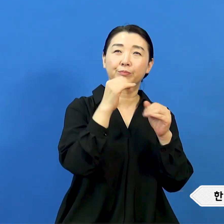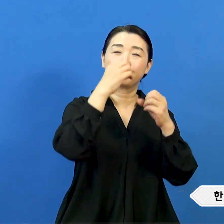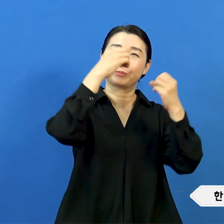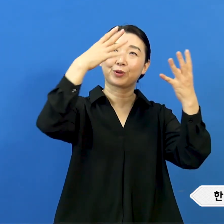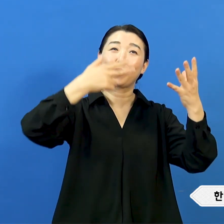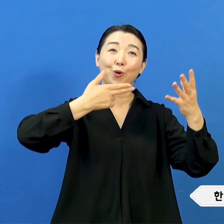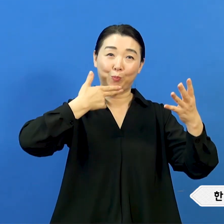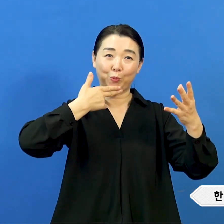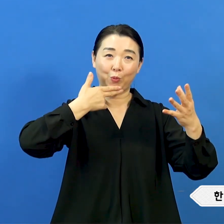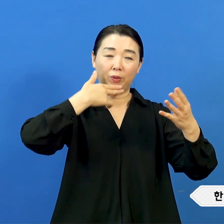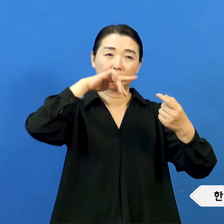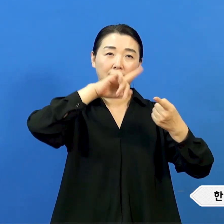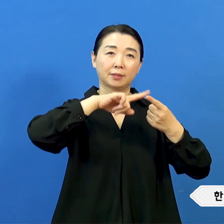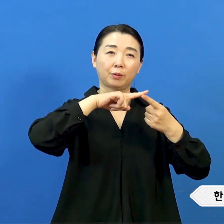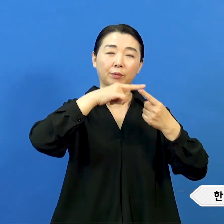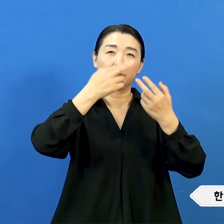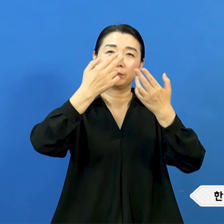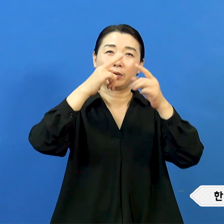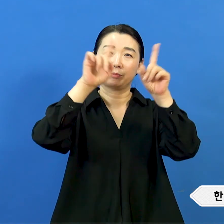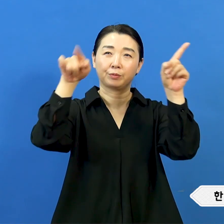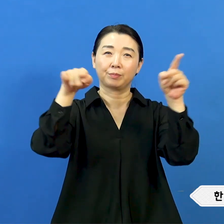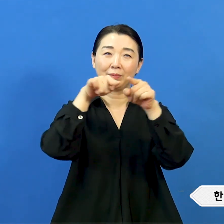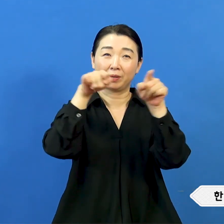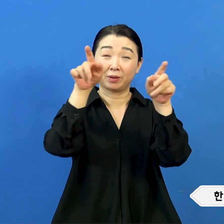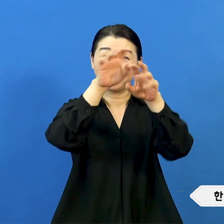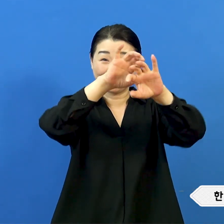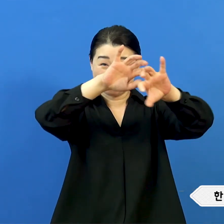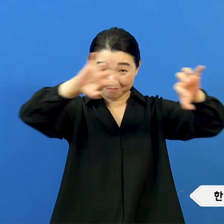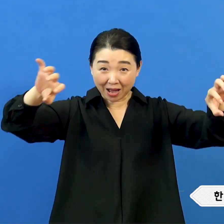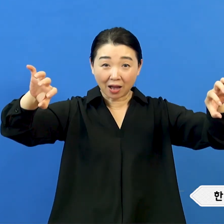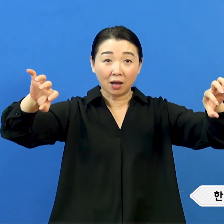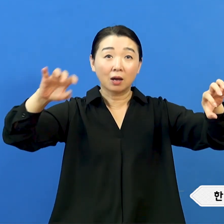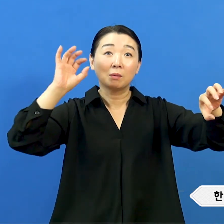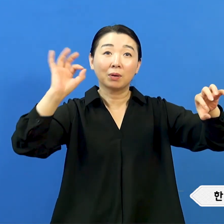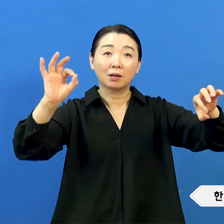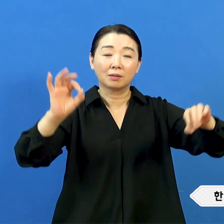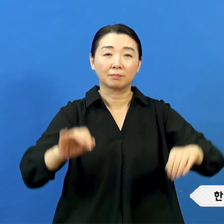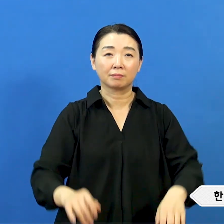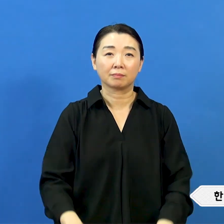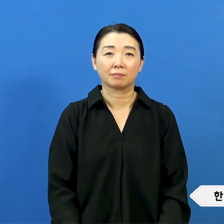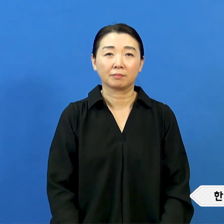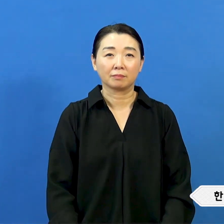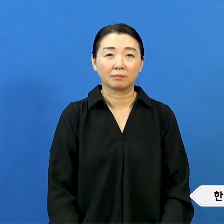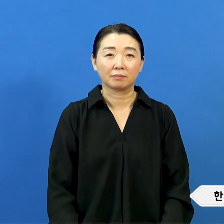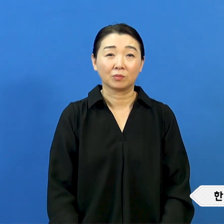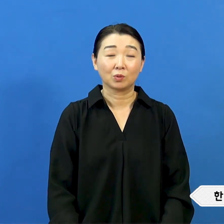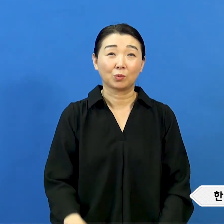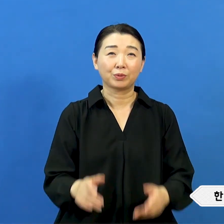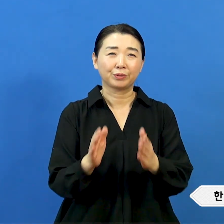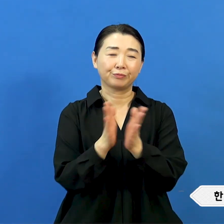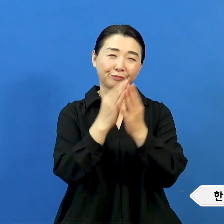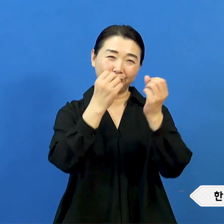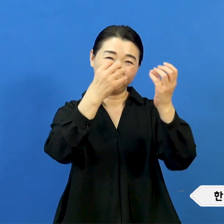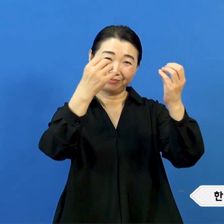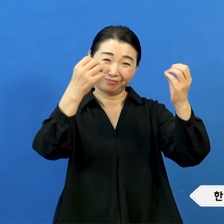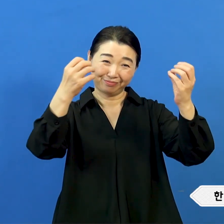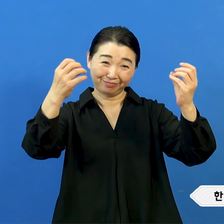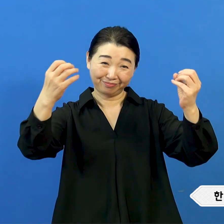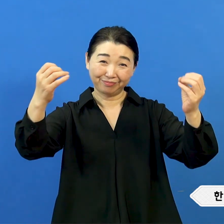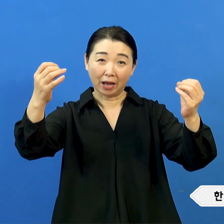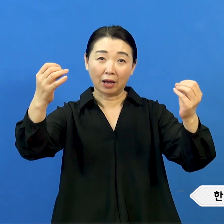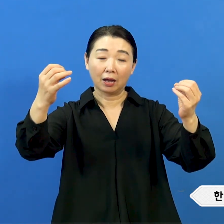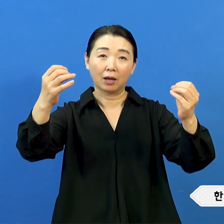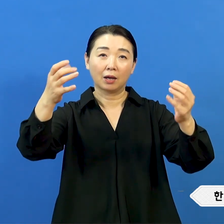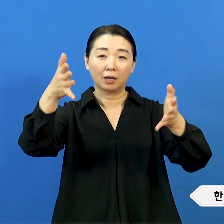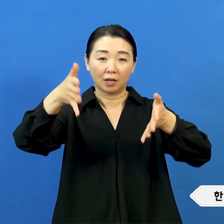않고 창문에 다가가서 커튼을 열었습니다. 그리고 여전히 불야성을 이루고 있는 그